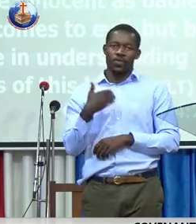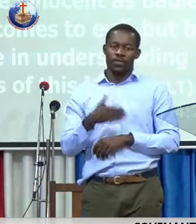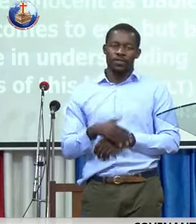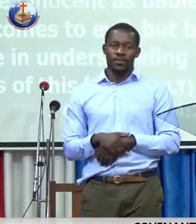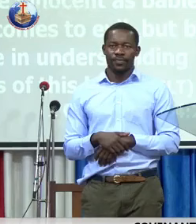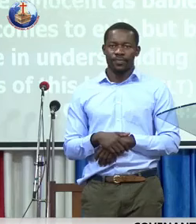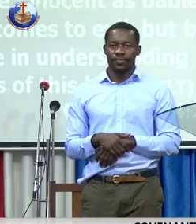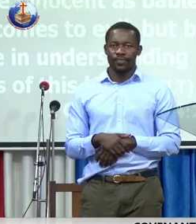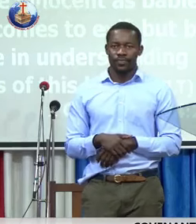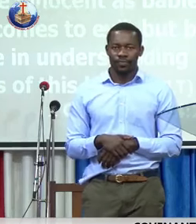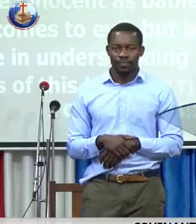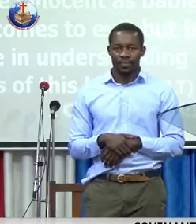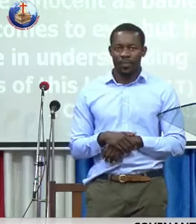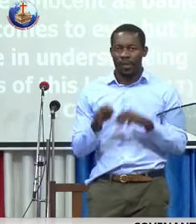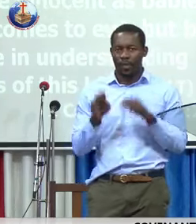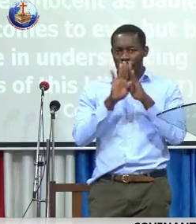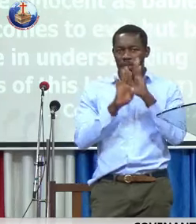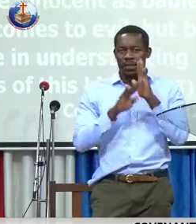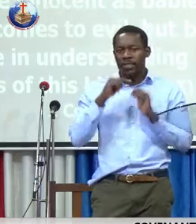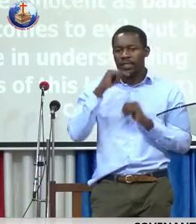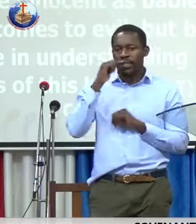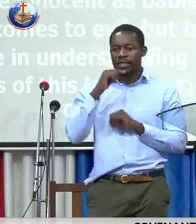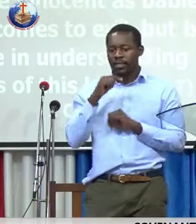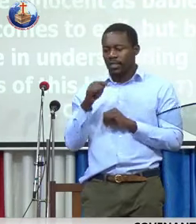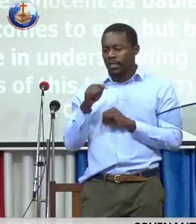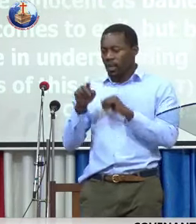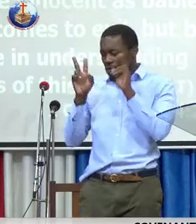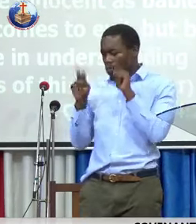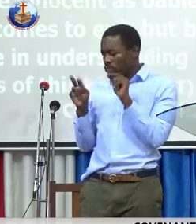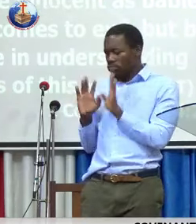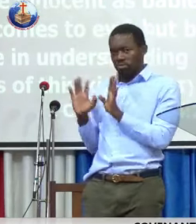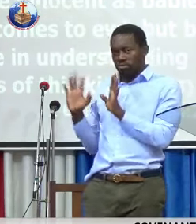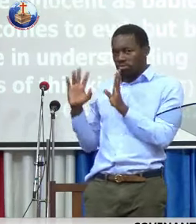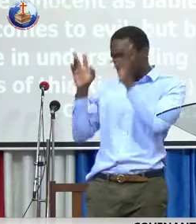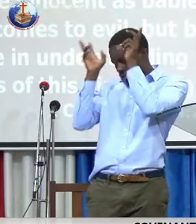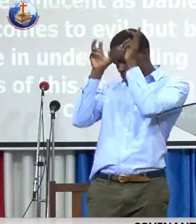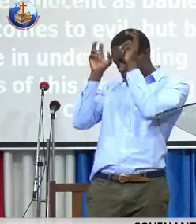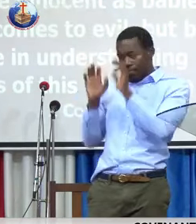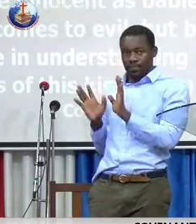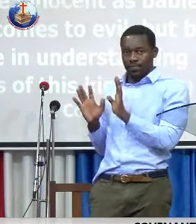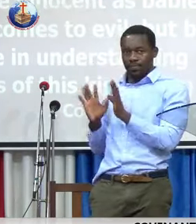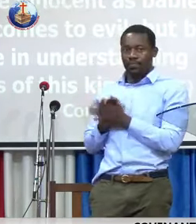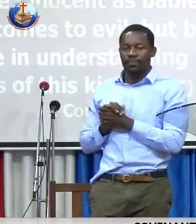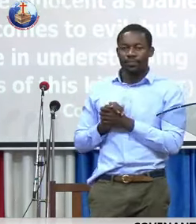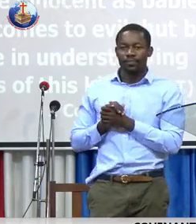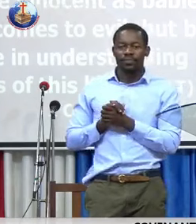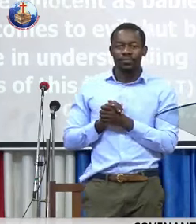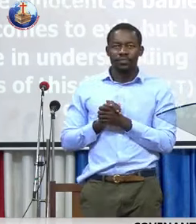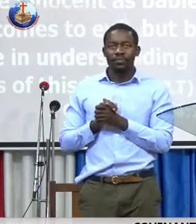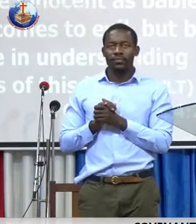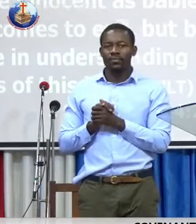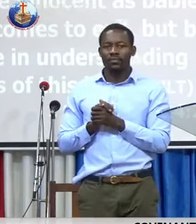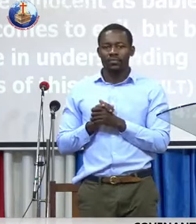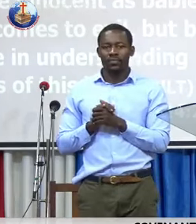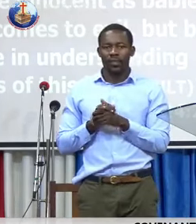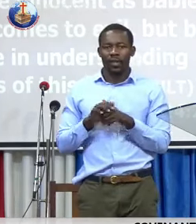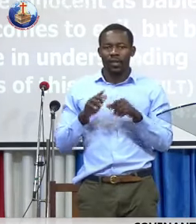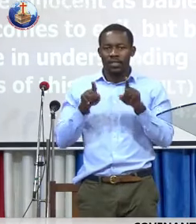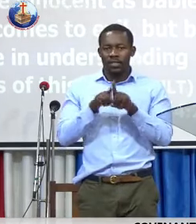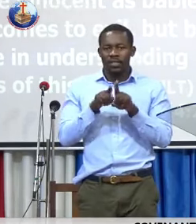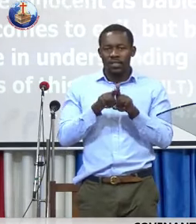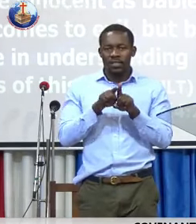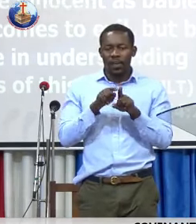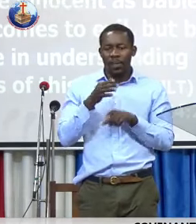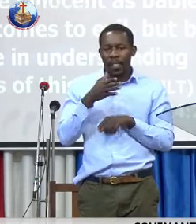It tells us to say no to evil. Inatufundisha kusema la kwa maovu. We should desire to be vessels of honor, to